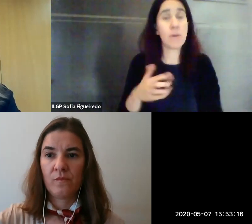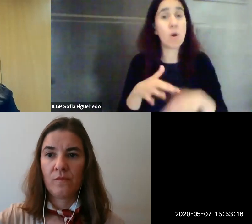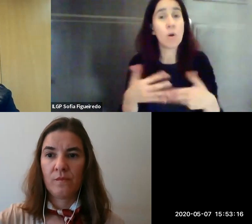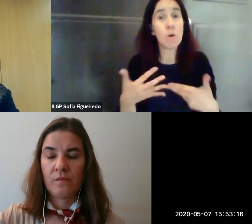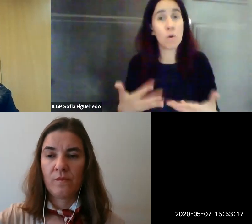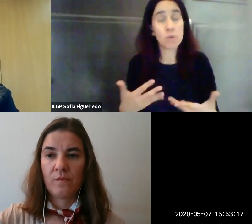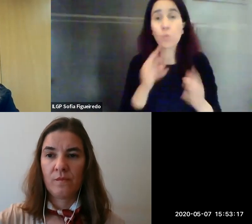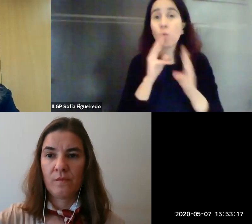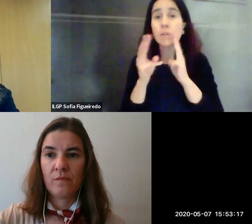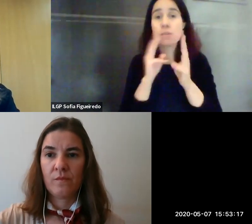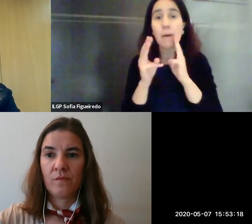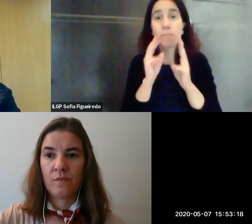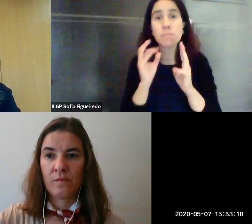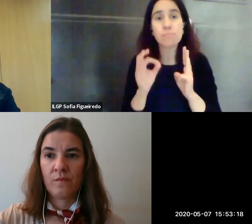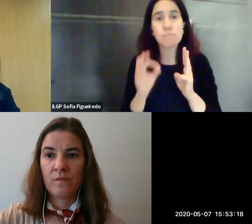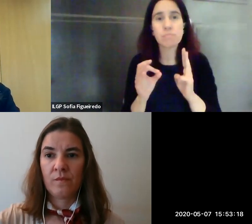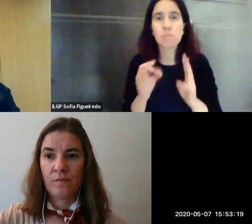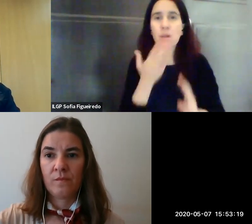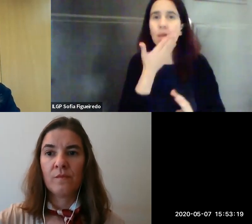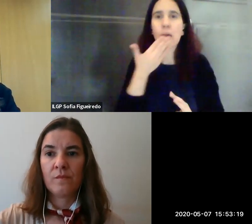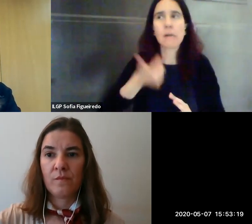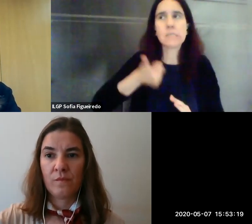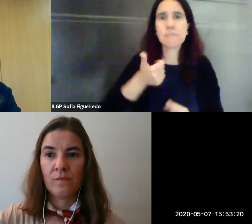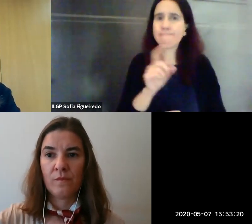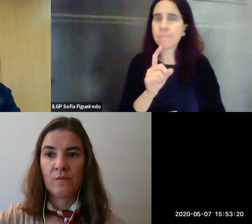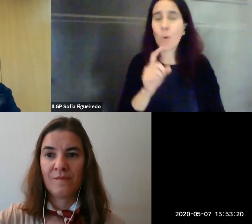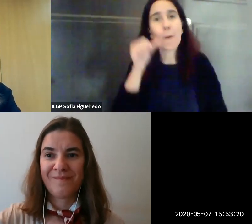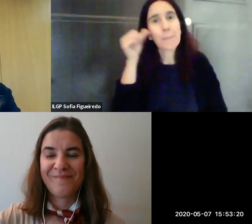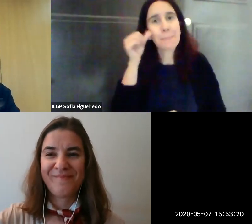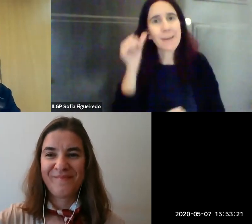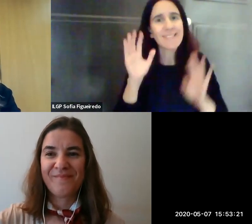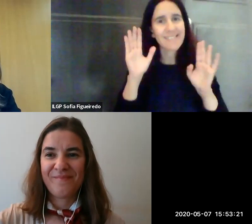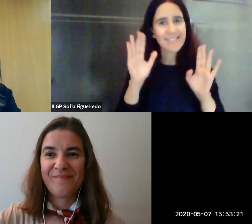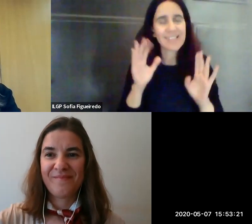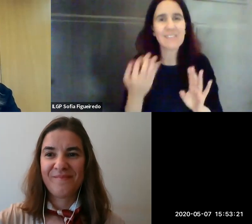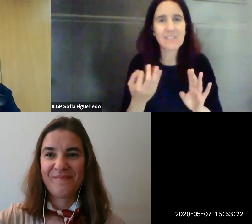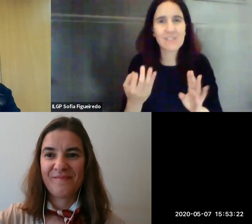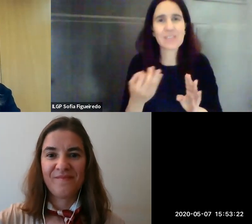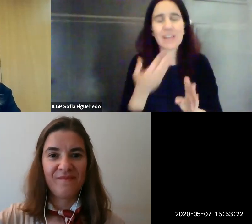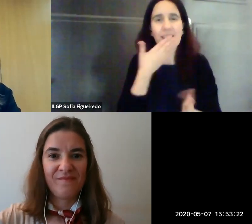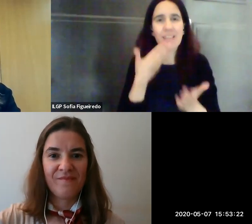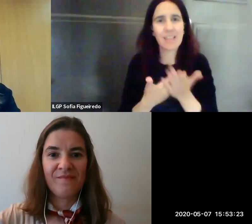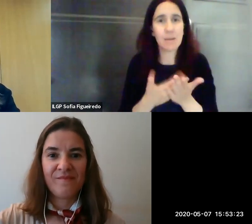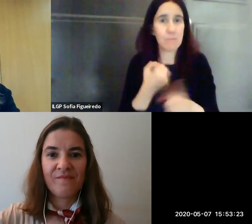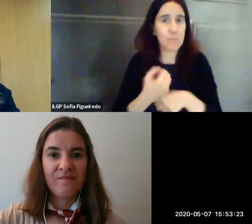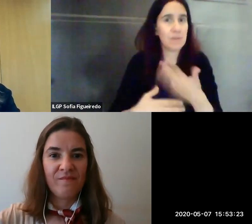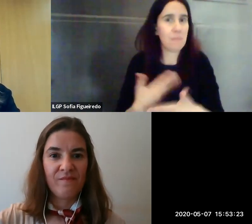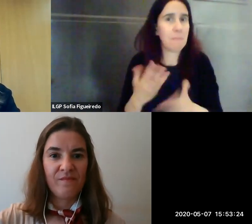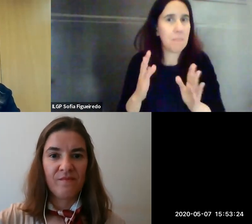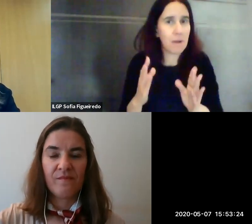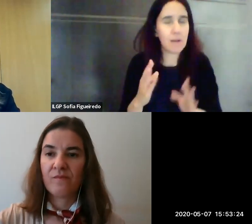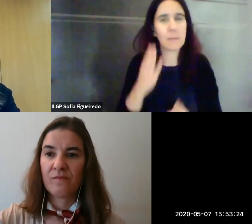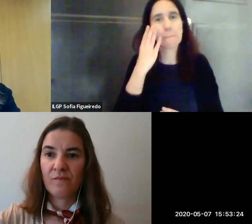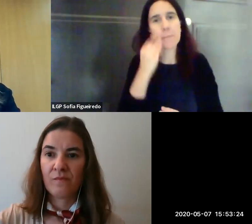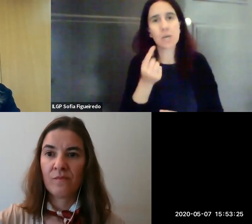o WhatsApp não será propriamente uma ferramenta imprescindível, ou ainda não será uma ferramenta imprescindível para o trabalho, portanto, tem que haver também aqui